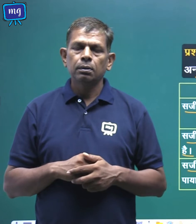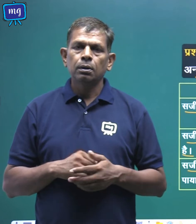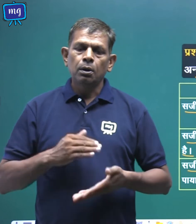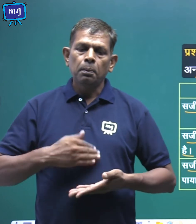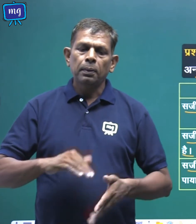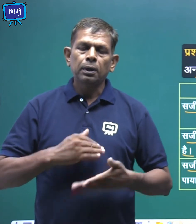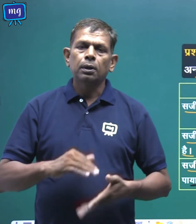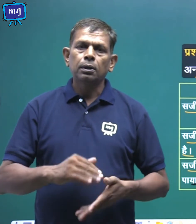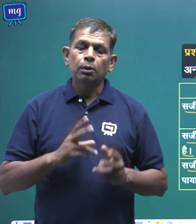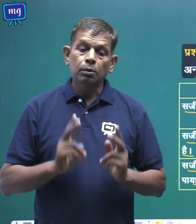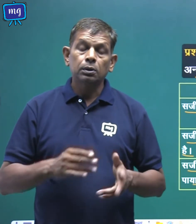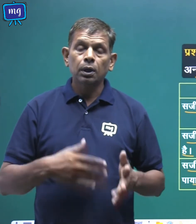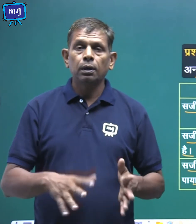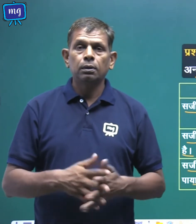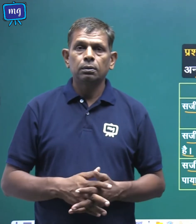प्रजनन पाया जाता है,